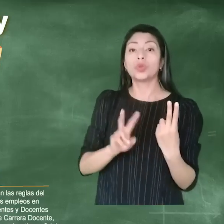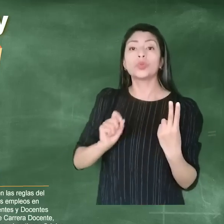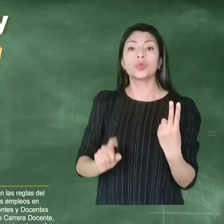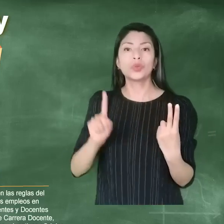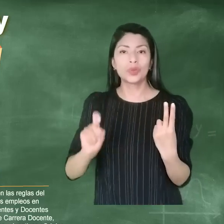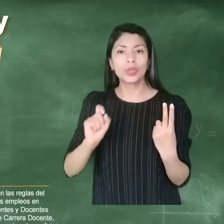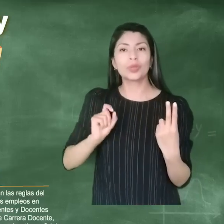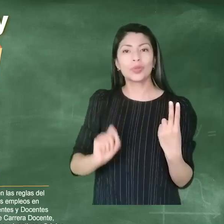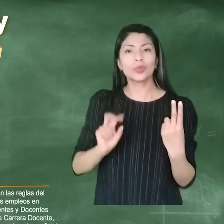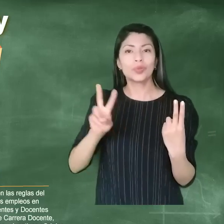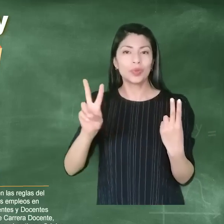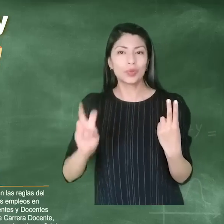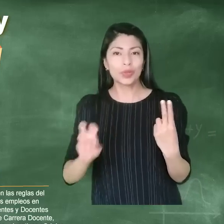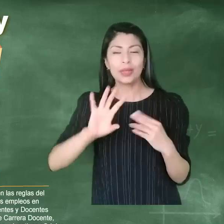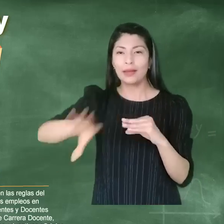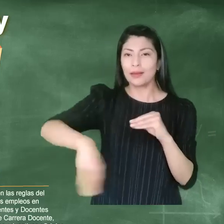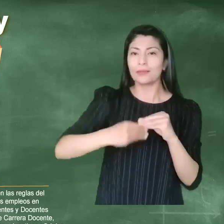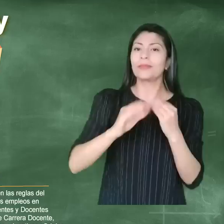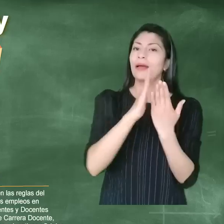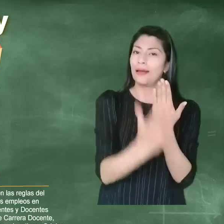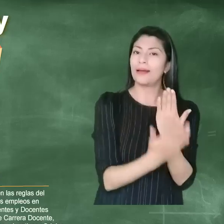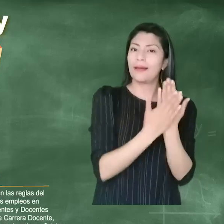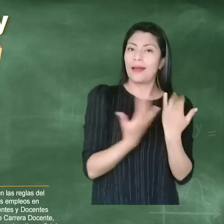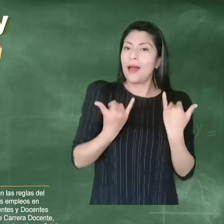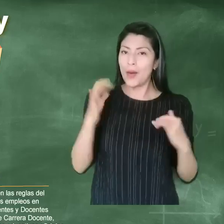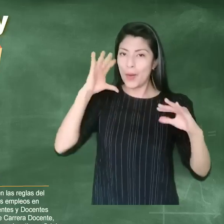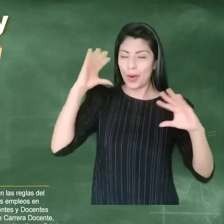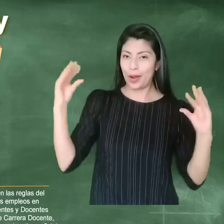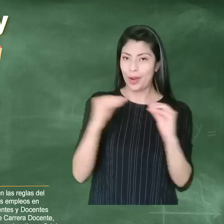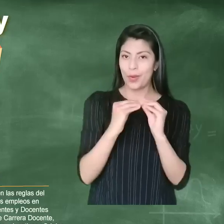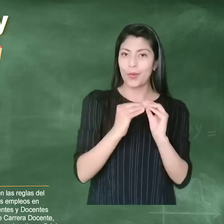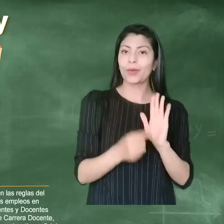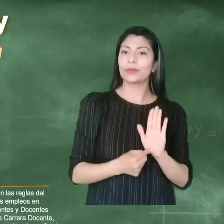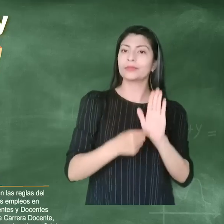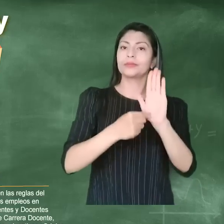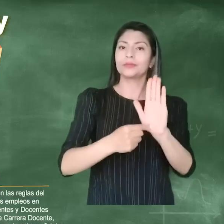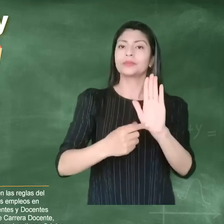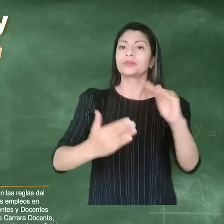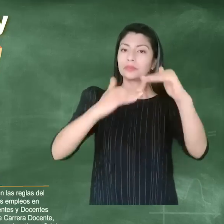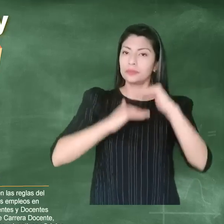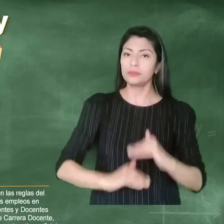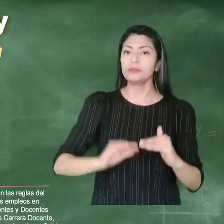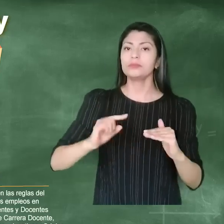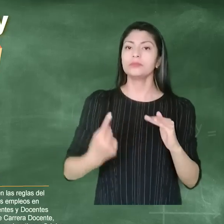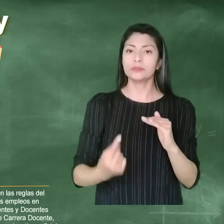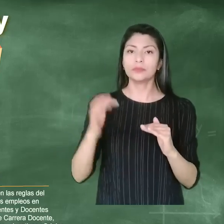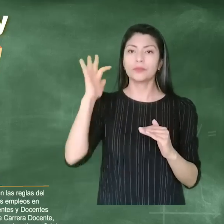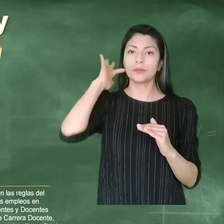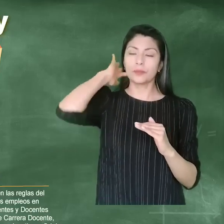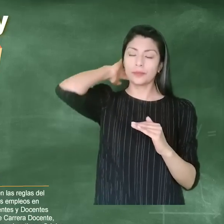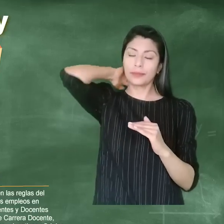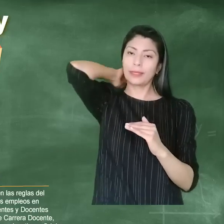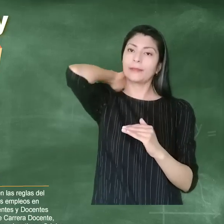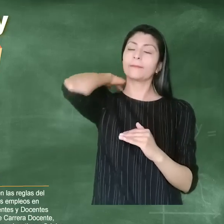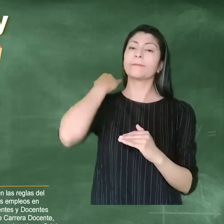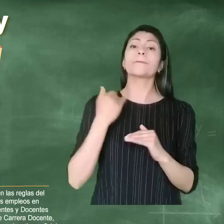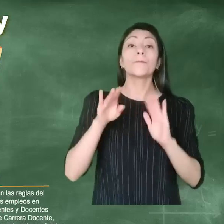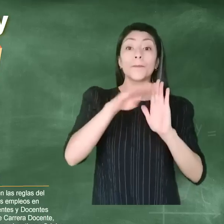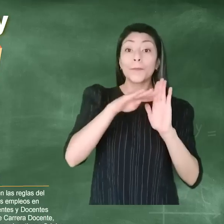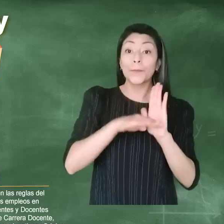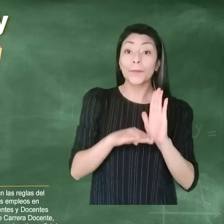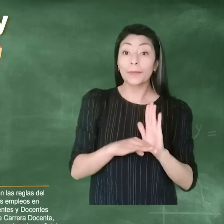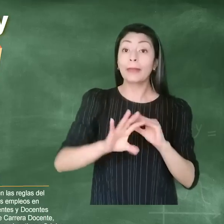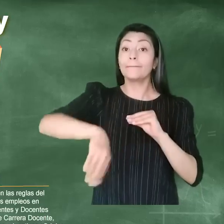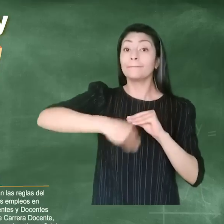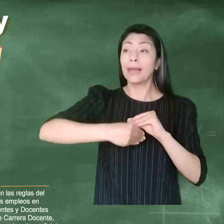numerales 2.6 y 2.7 del anexo del presente acuerdo. Parágrafo 1. En el evento en que